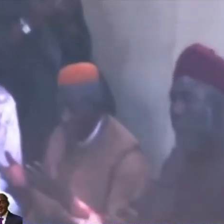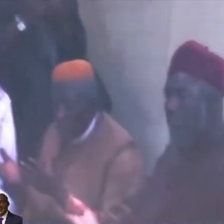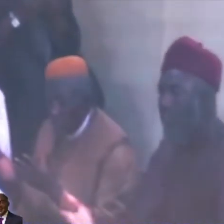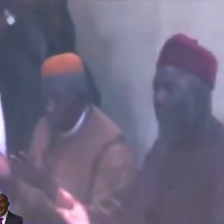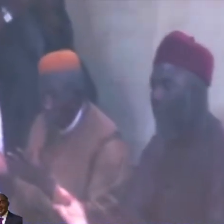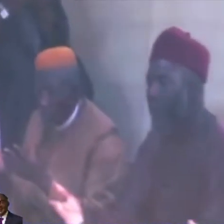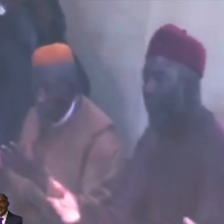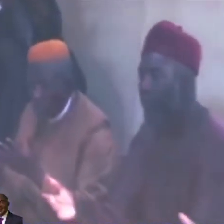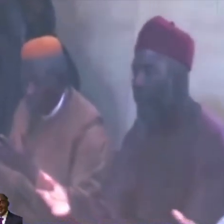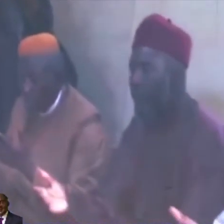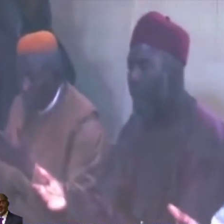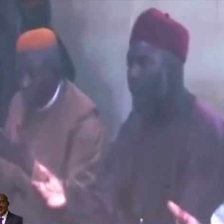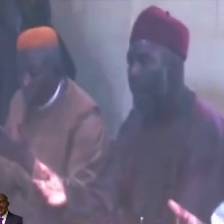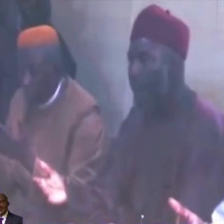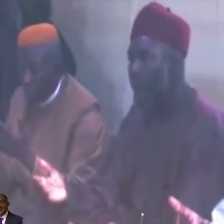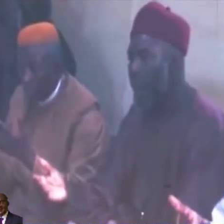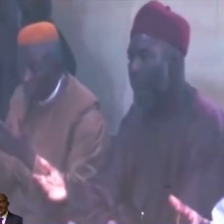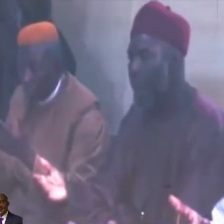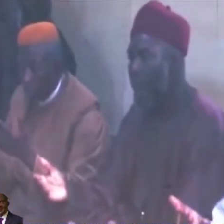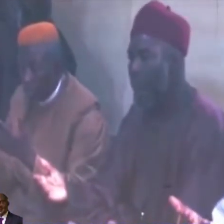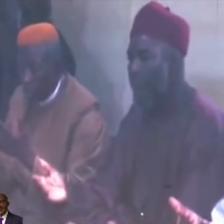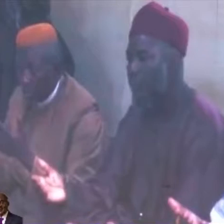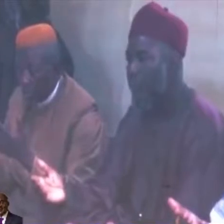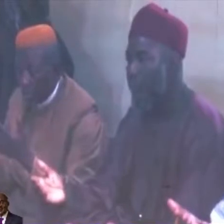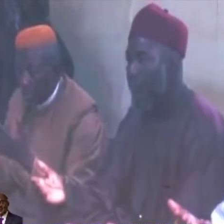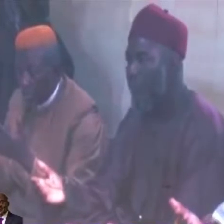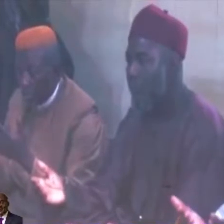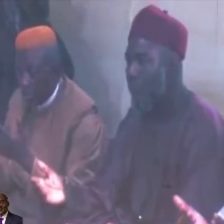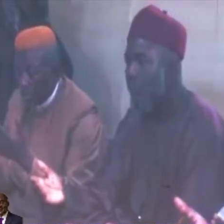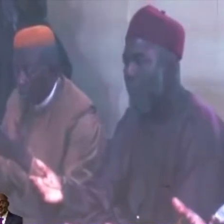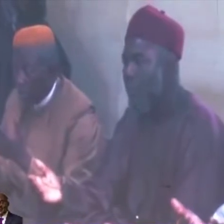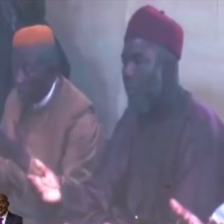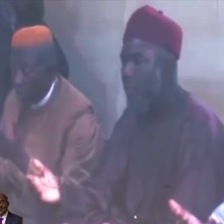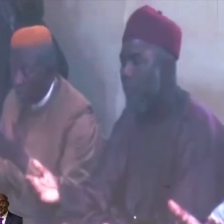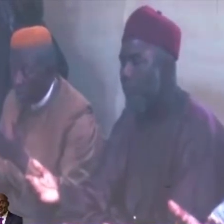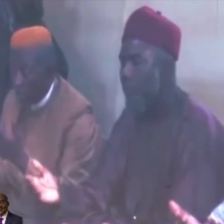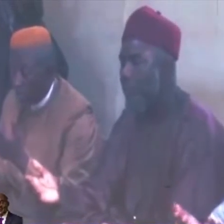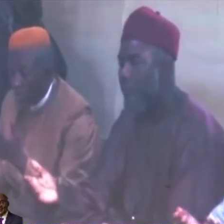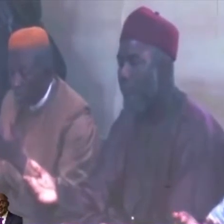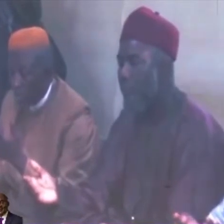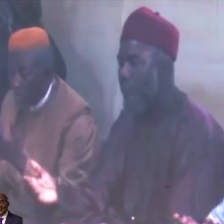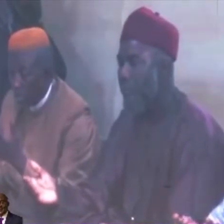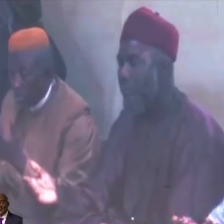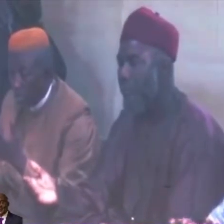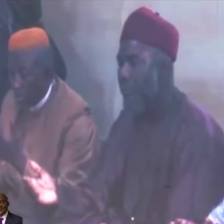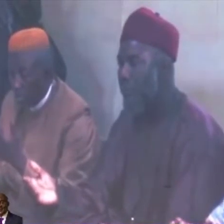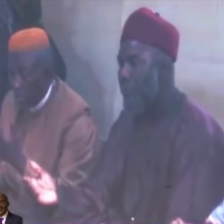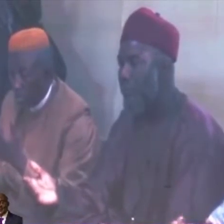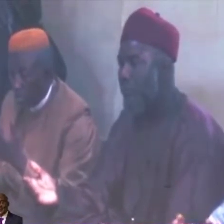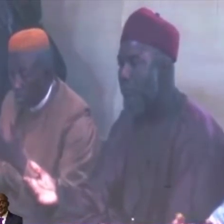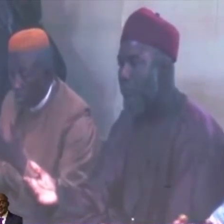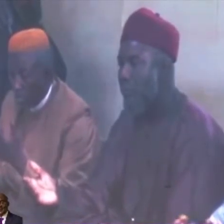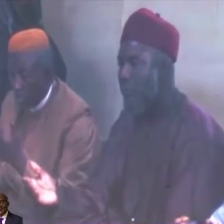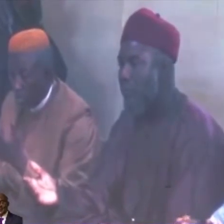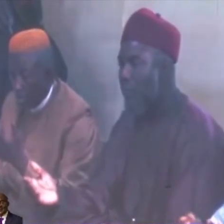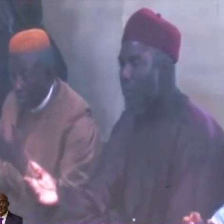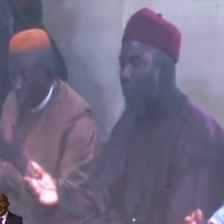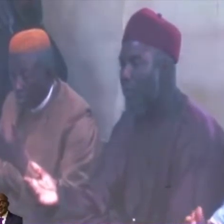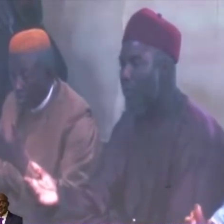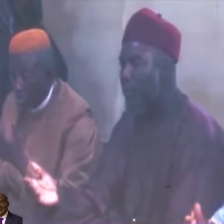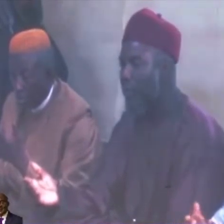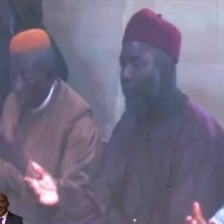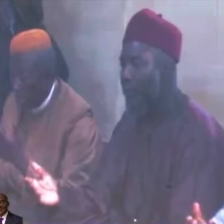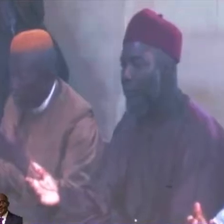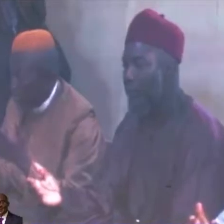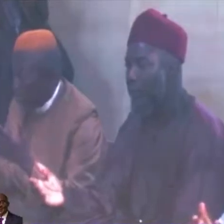سلطانك. يا رب لك الحمد كما ينبغي لجلال وجهك والعظيم سلطانك. يا رب لك الحمد كما ينبغي لجلال وجهك والعظيم سلطانك. يا